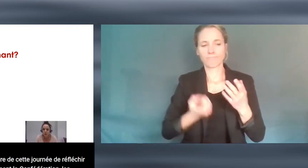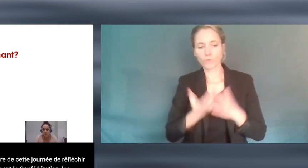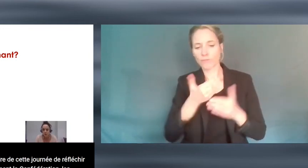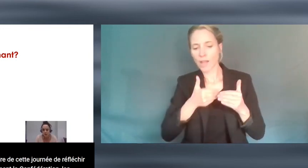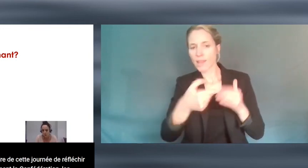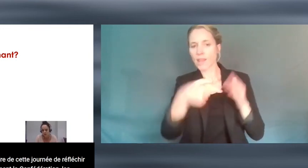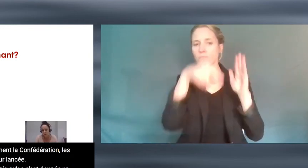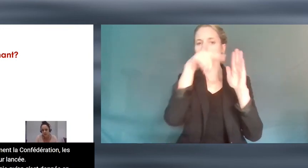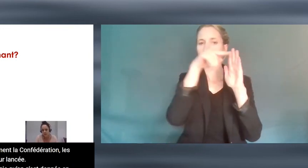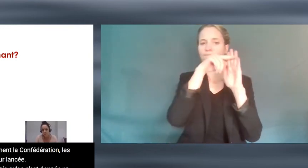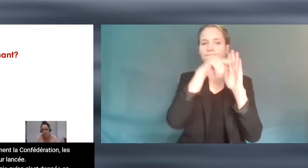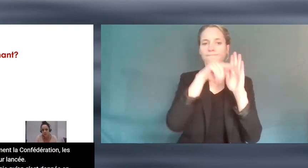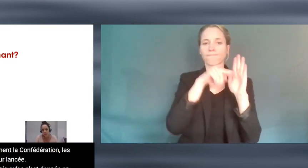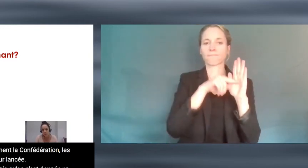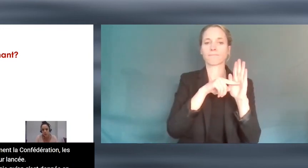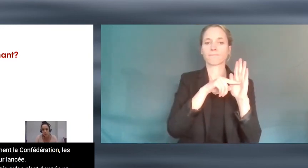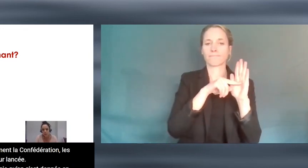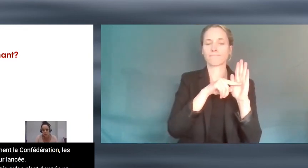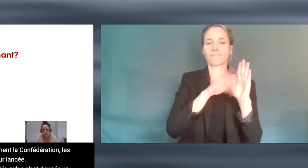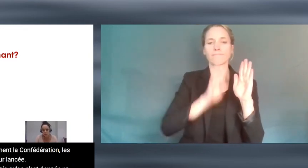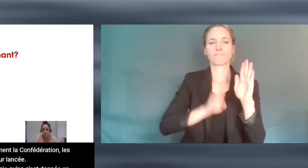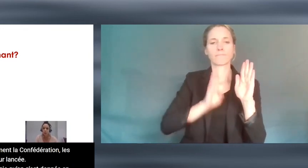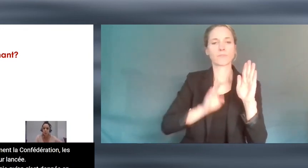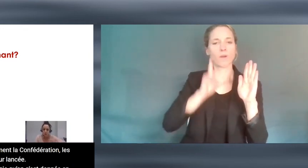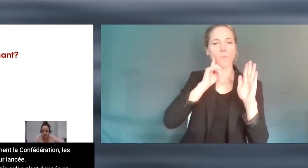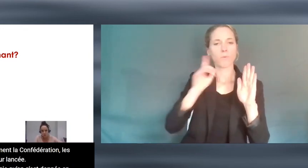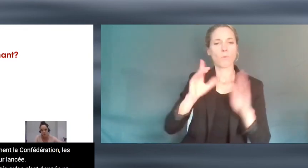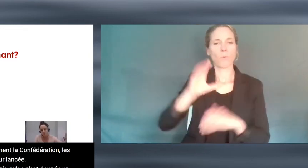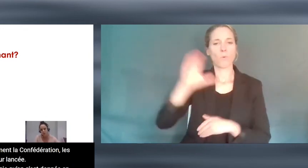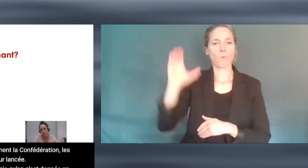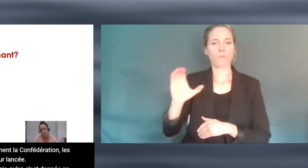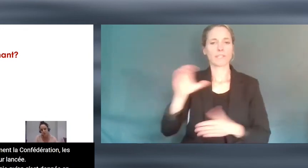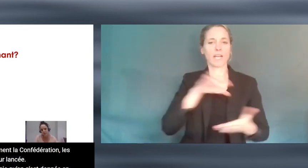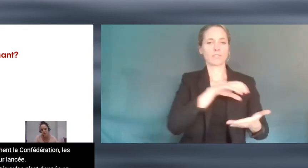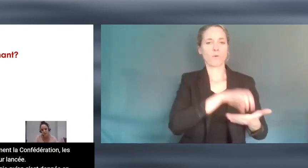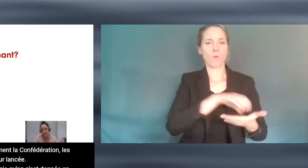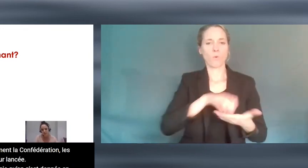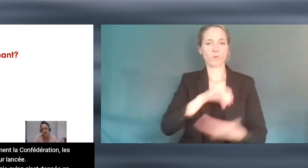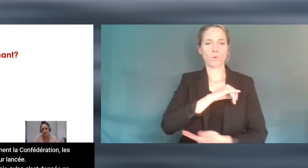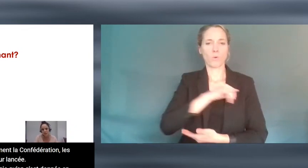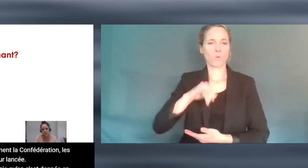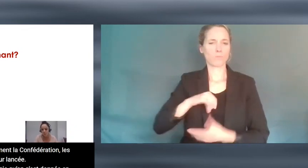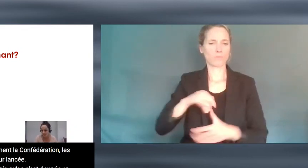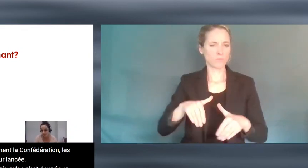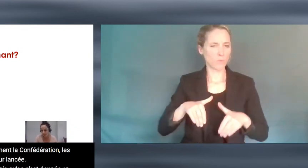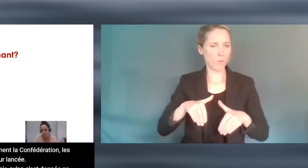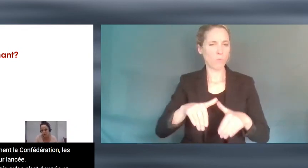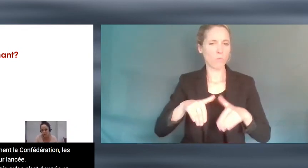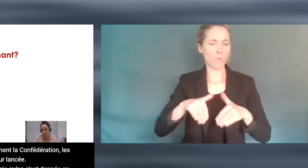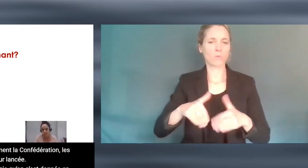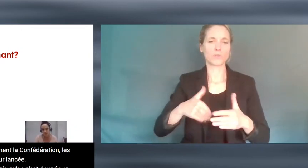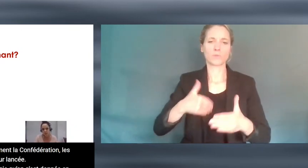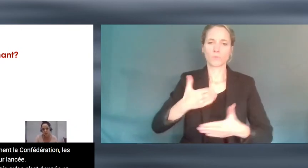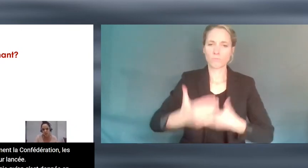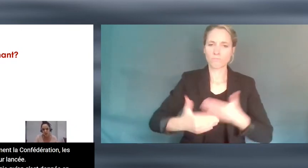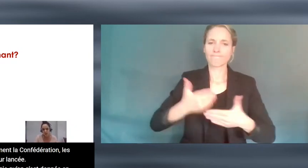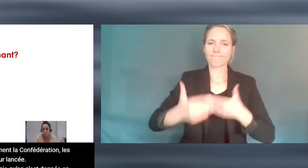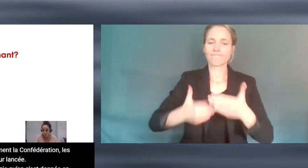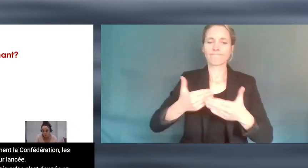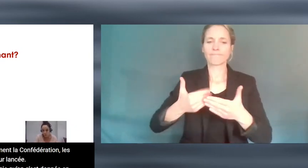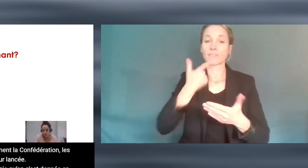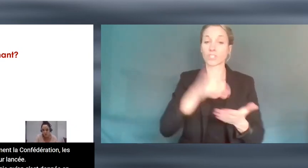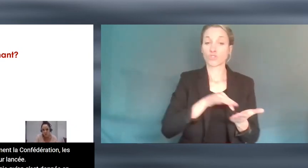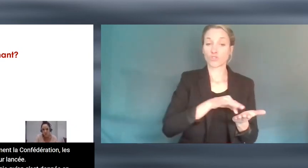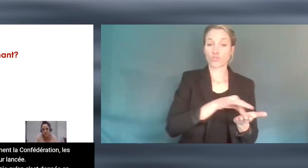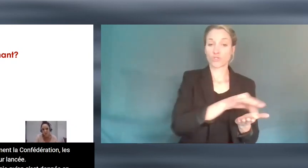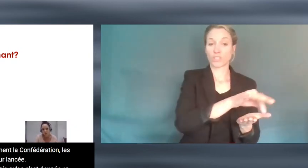seulement la Confédération, les cantons et les communes continuent sur leur lancée, c'est-à-dire de mettre en œuvre cette stratégie qu'on